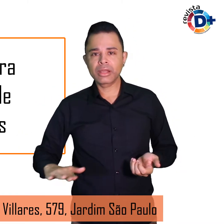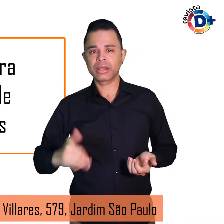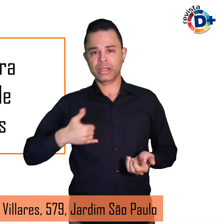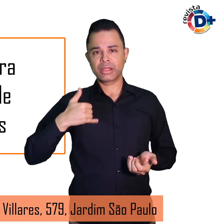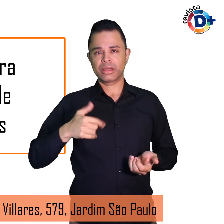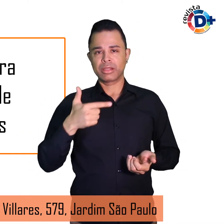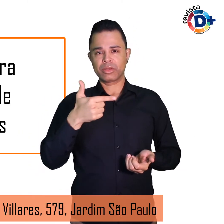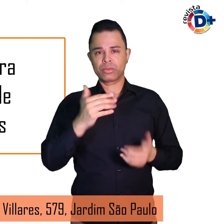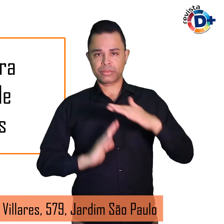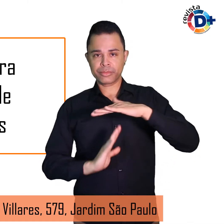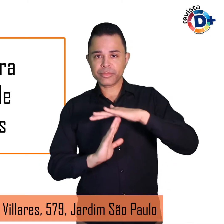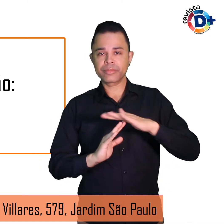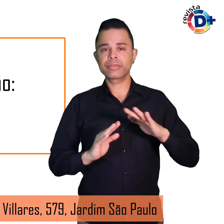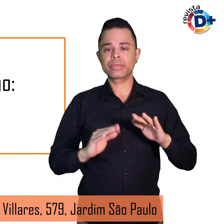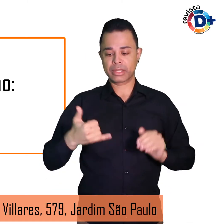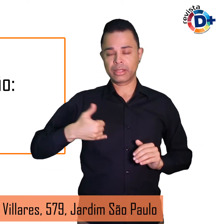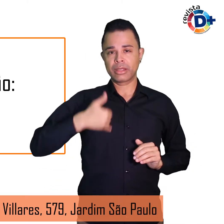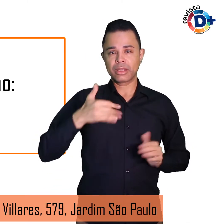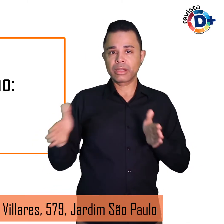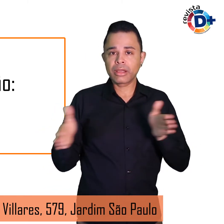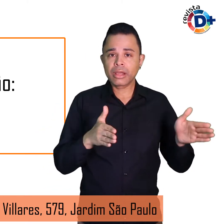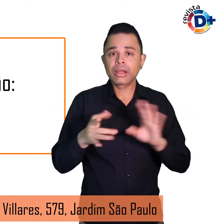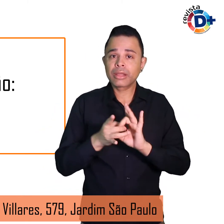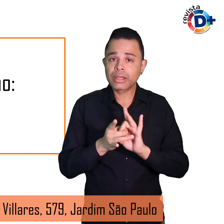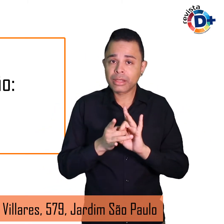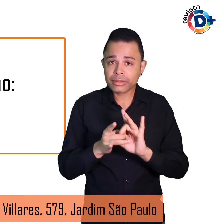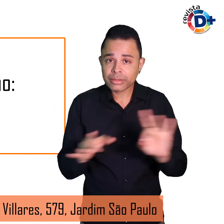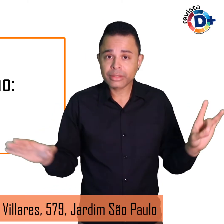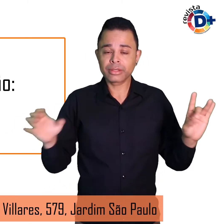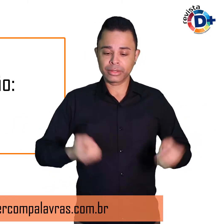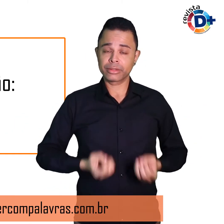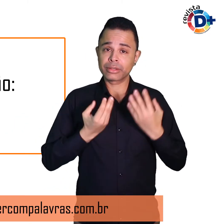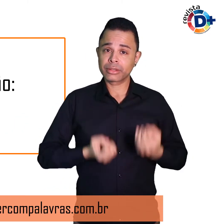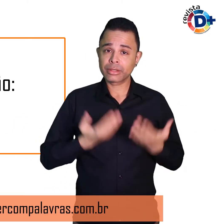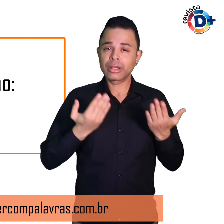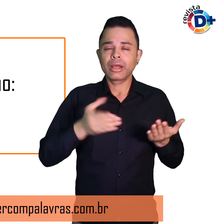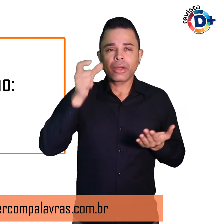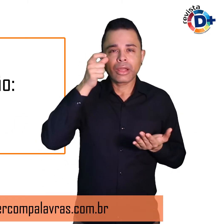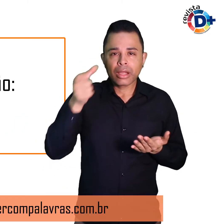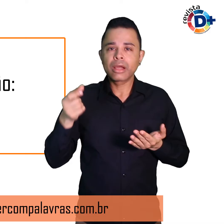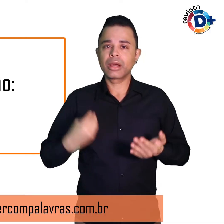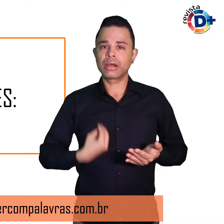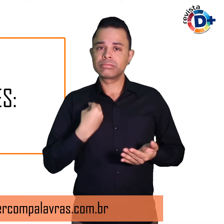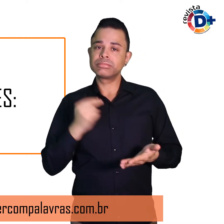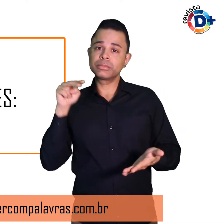anos. Classificação livre. Informações? Os interessados devem